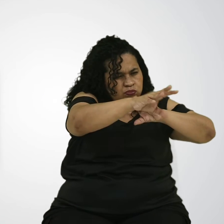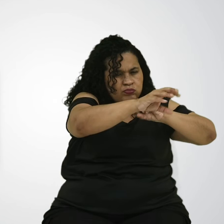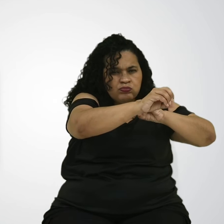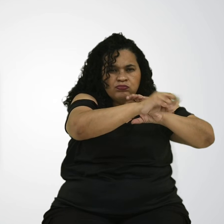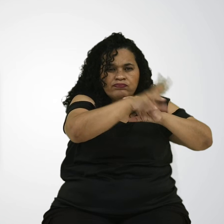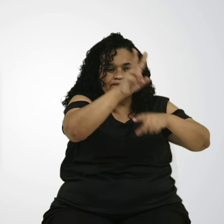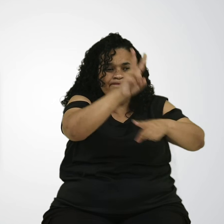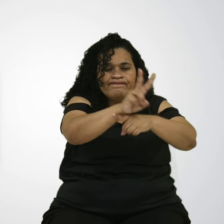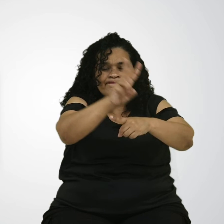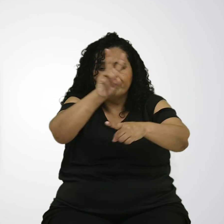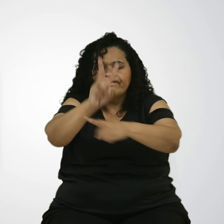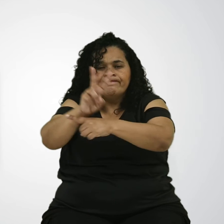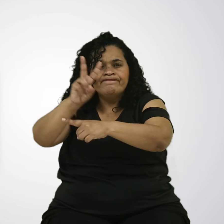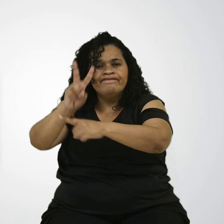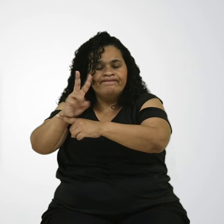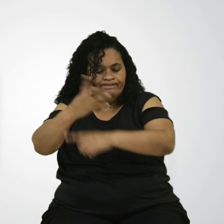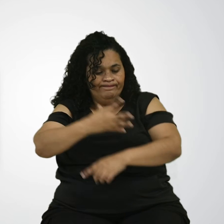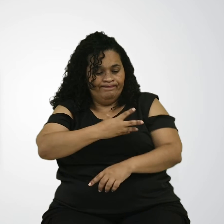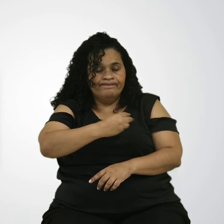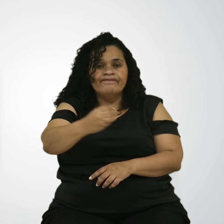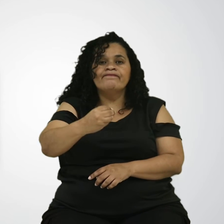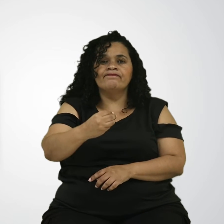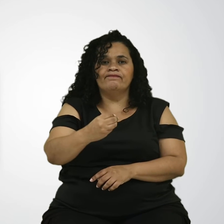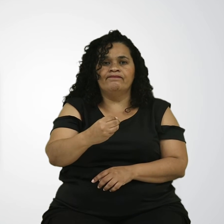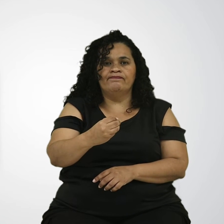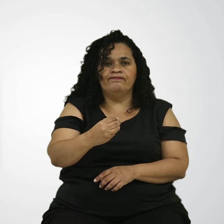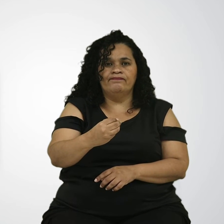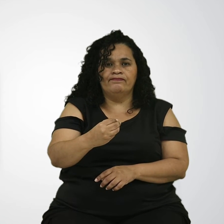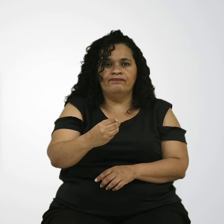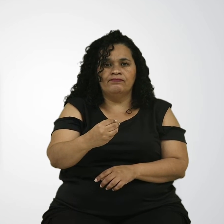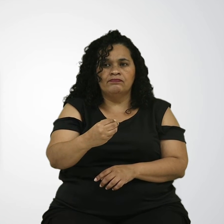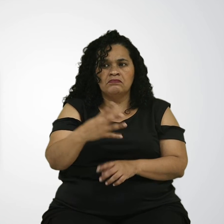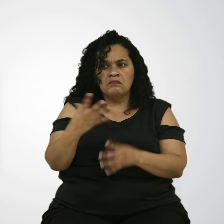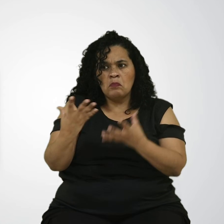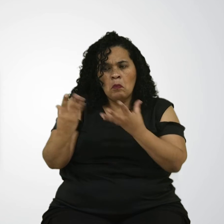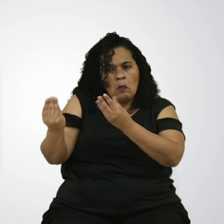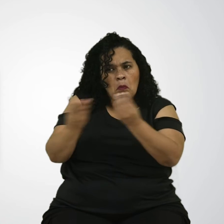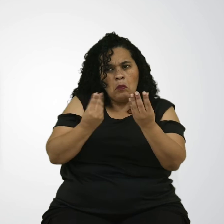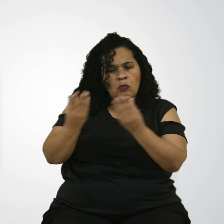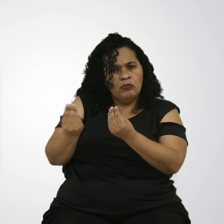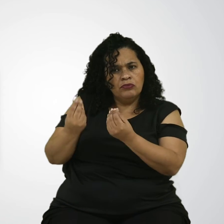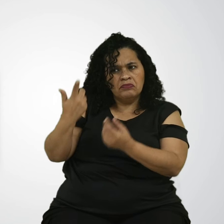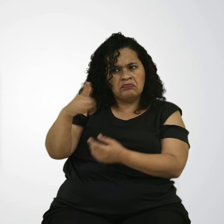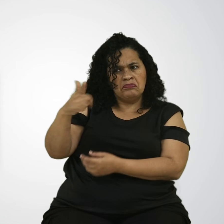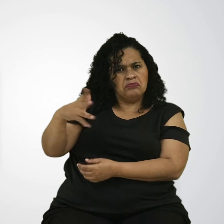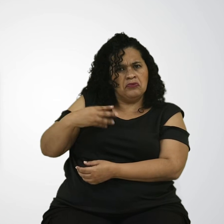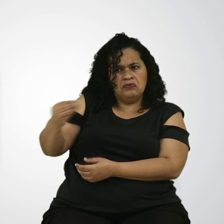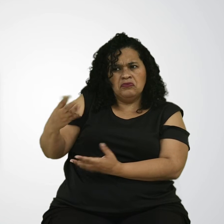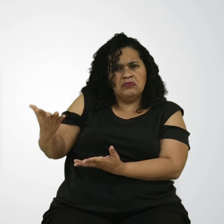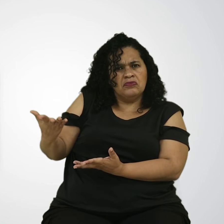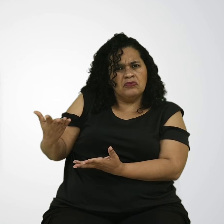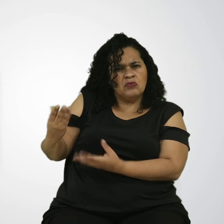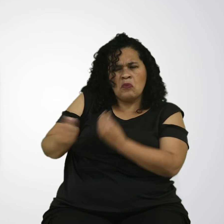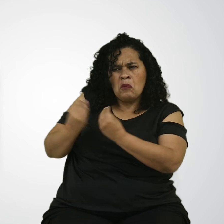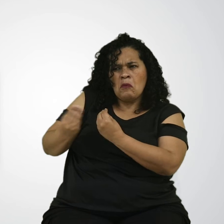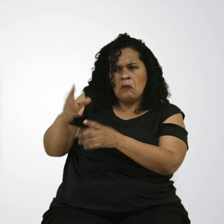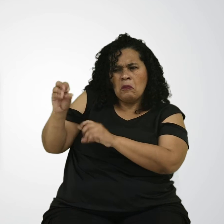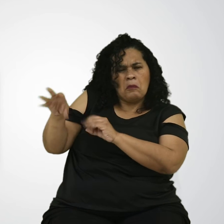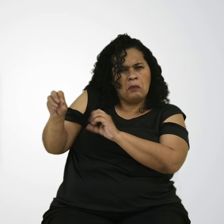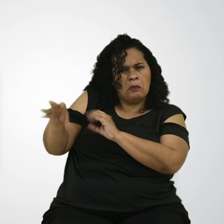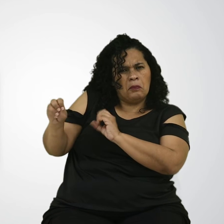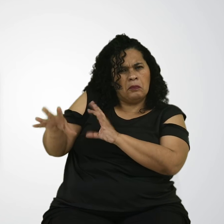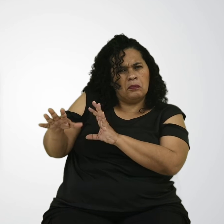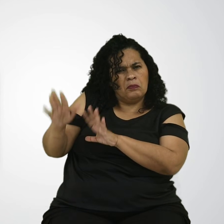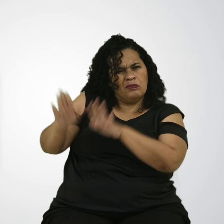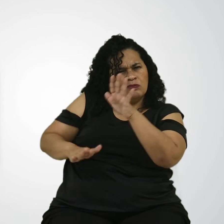Tem pessoas que ensinam como criar filhos e elas não têm filhos. Verdade. Esse é o primeiro problema. Às vezes eu olho